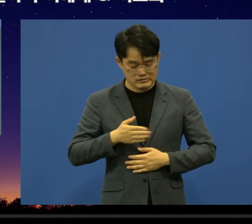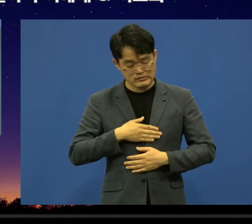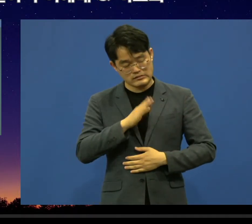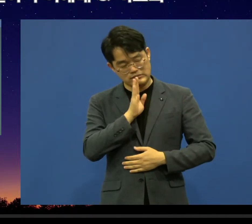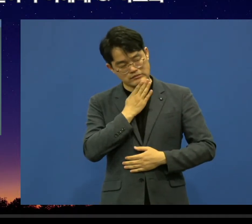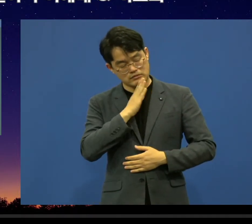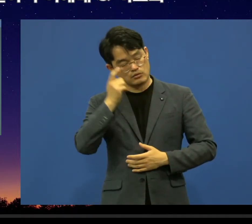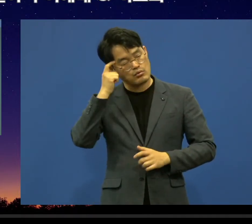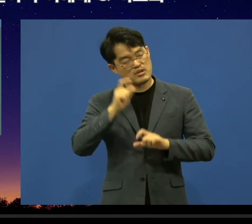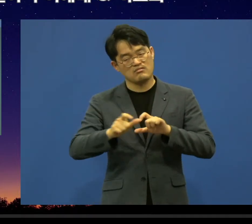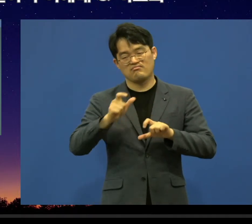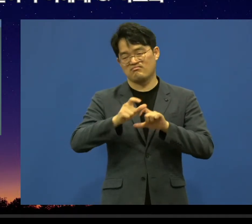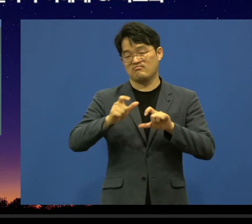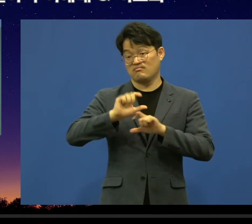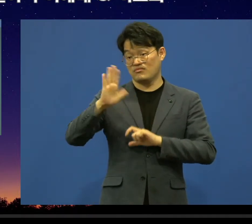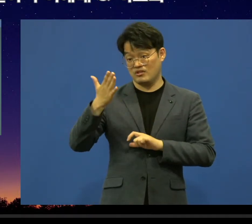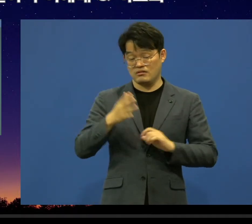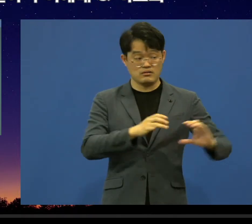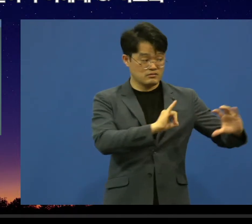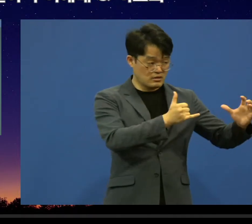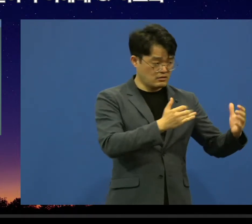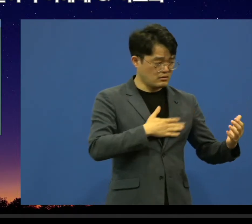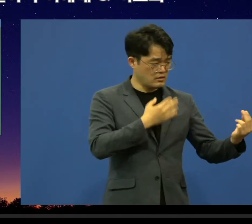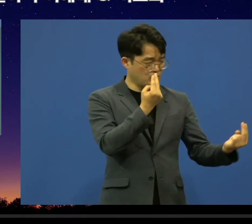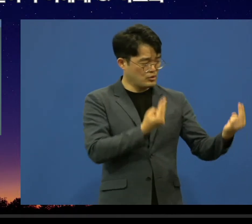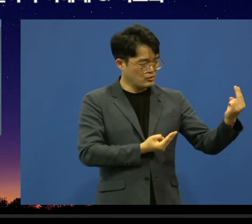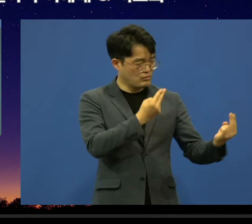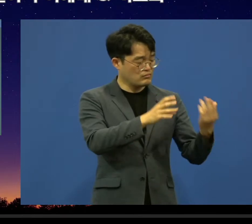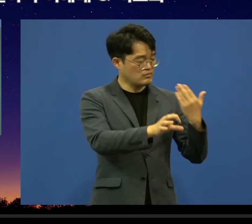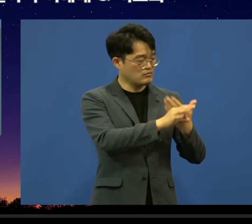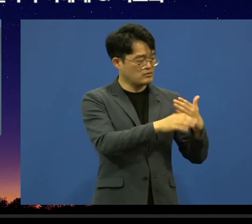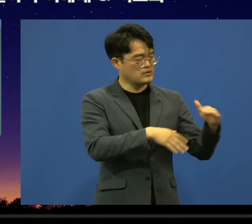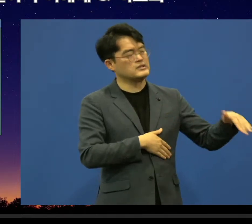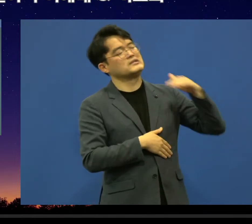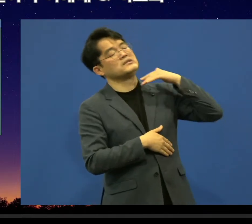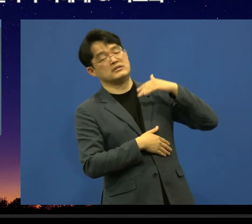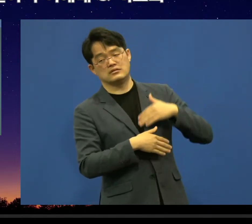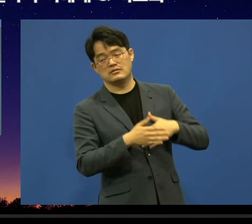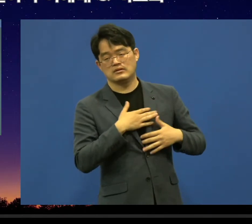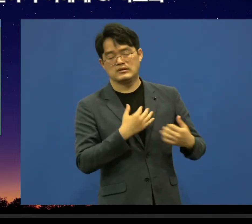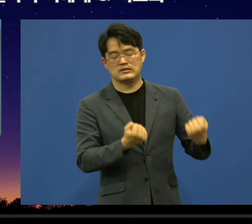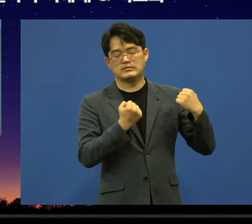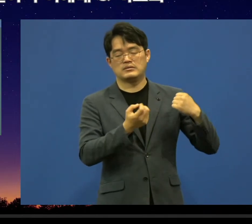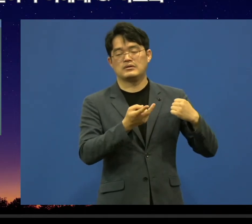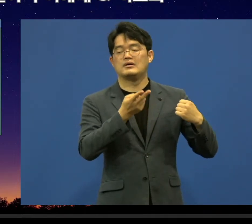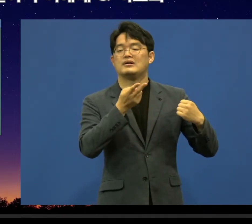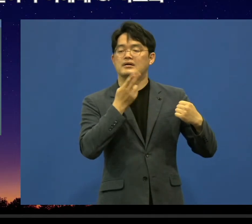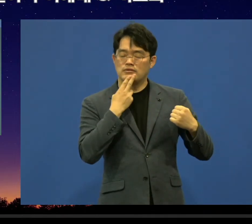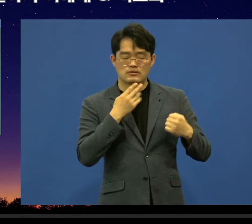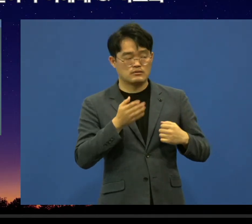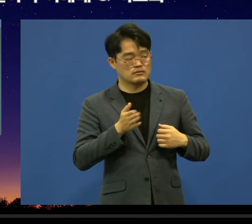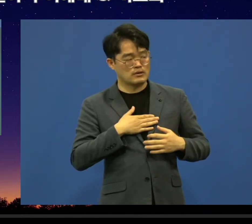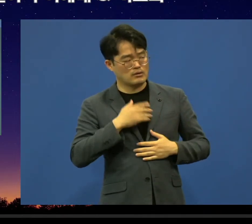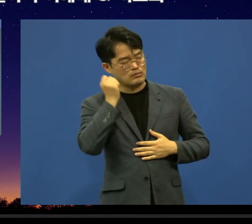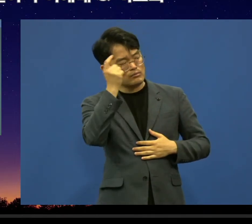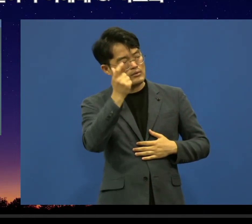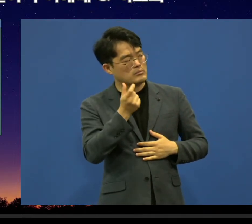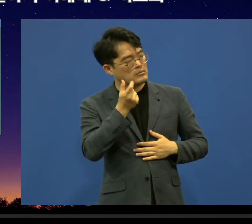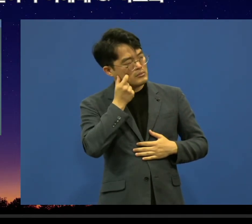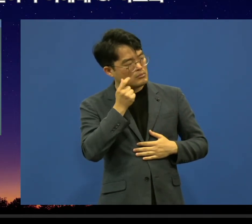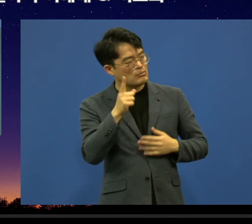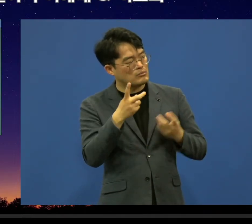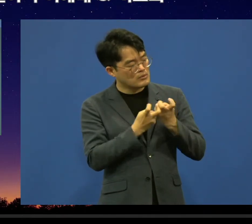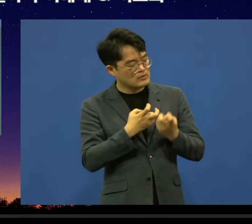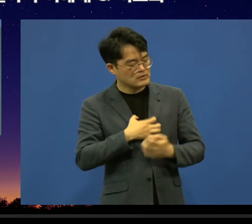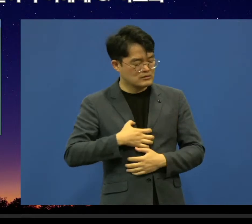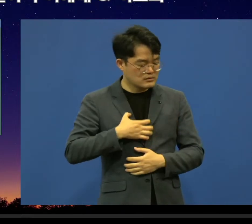세상보다 열등하다고 생각이 들고 무기력할 때, 때로는 더 탁월하지 못함에 대해서 우리는 혼란